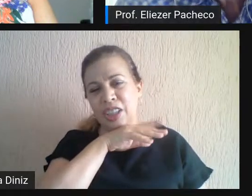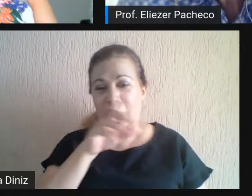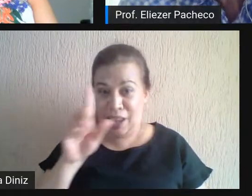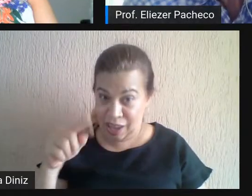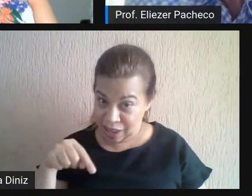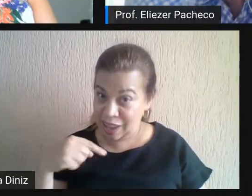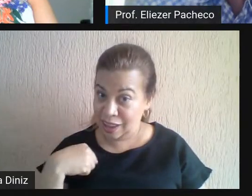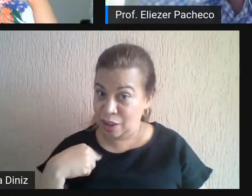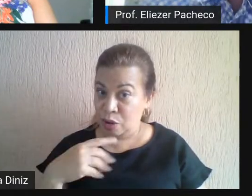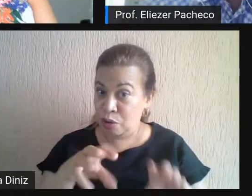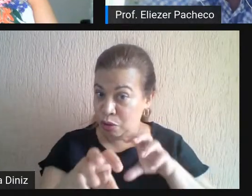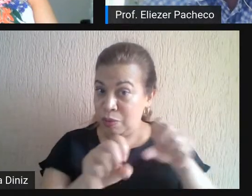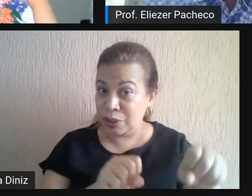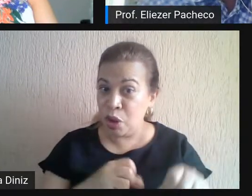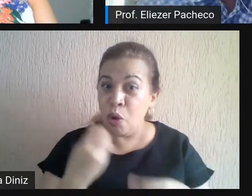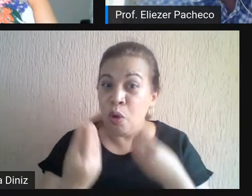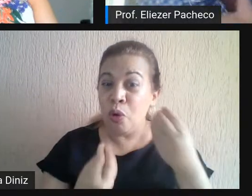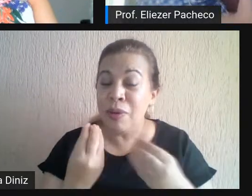gente cria uma licenciatura